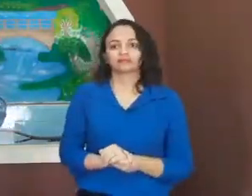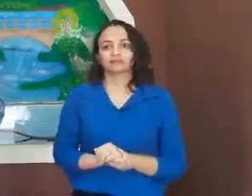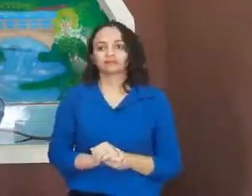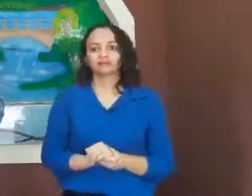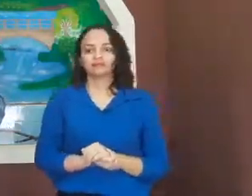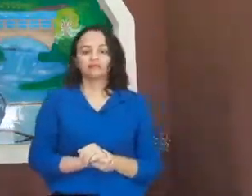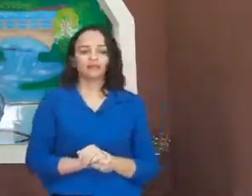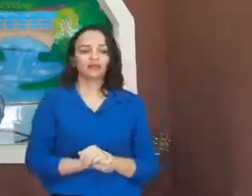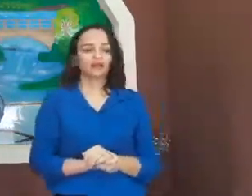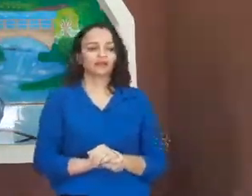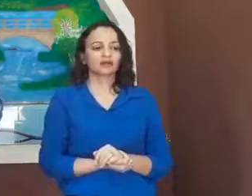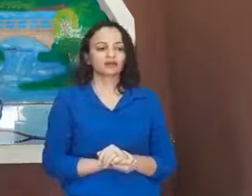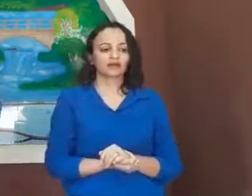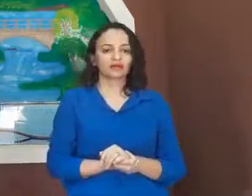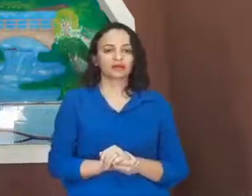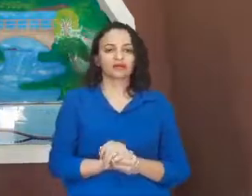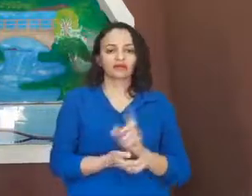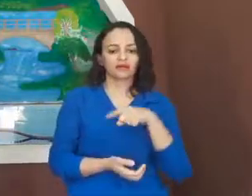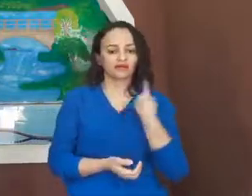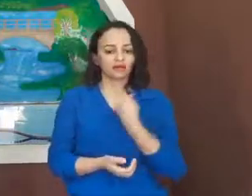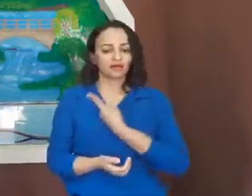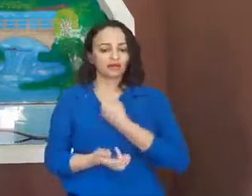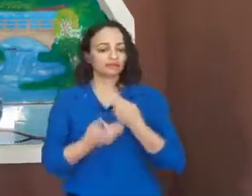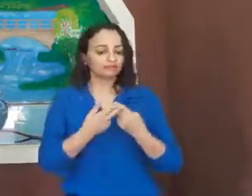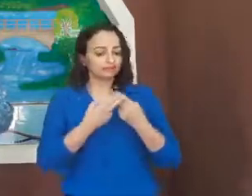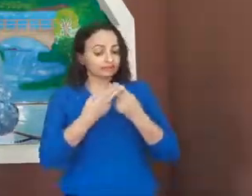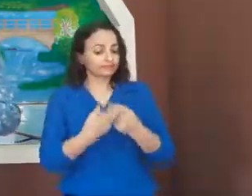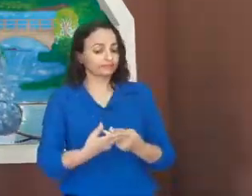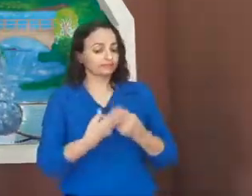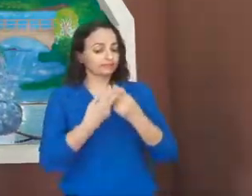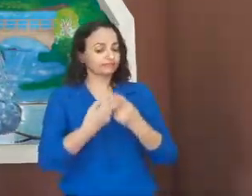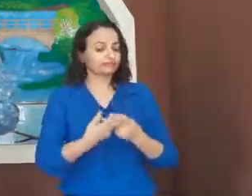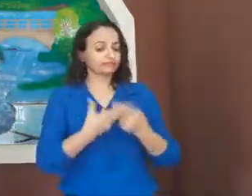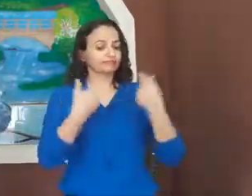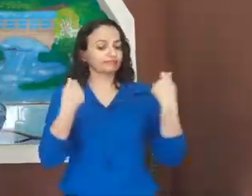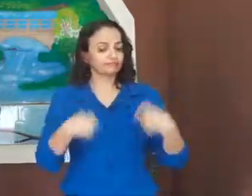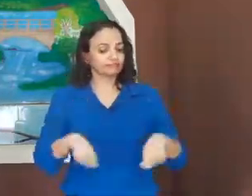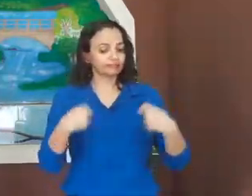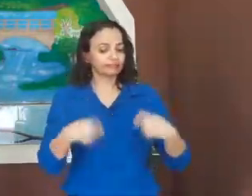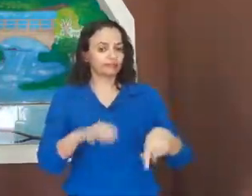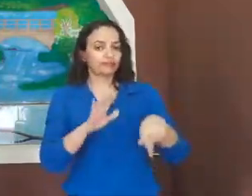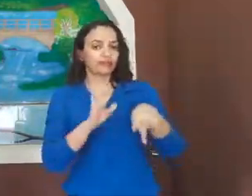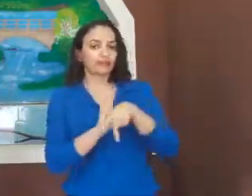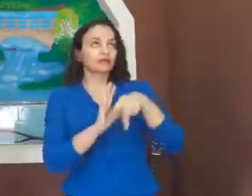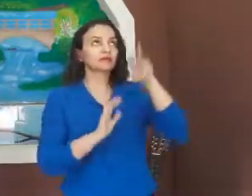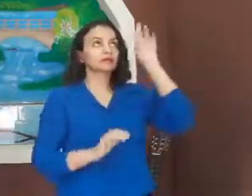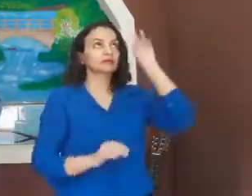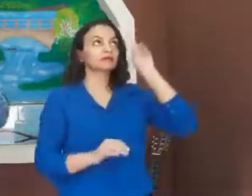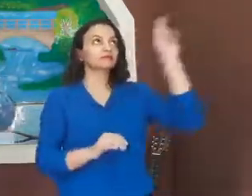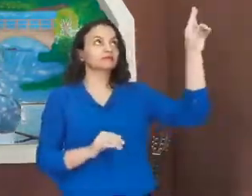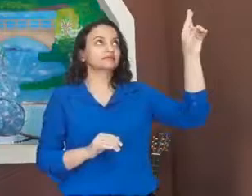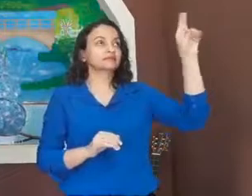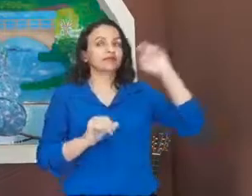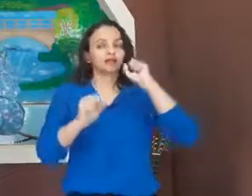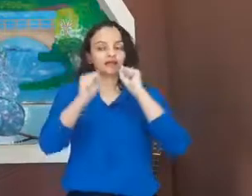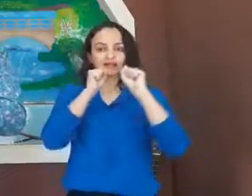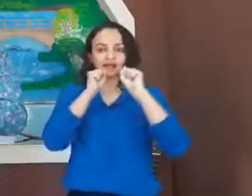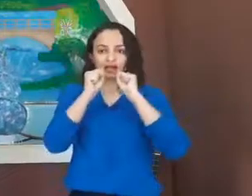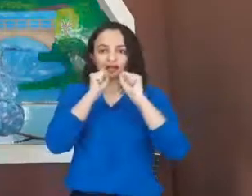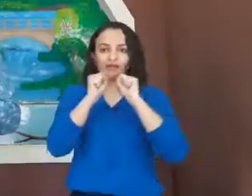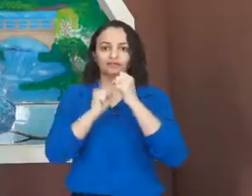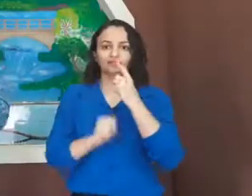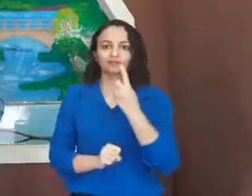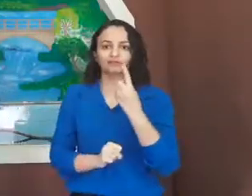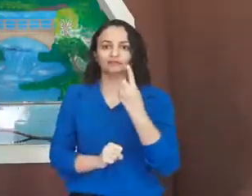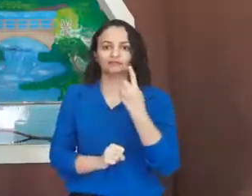a ficar com paciência e a ter a paciência do Senhor. O Salmo 130, versículos 5 e